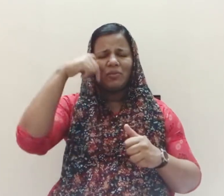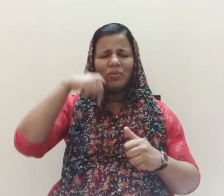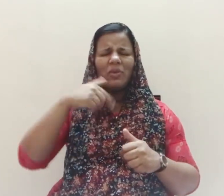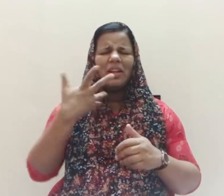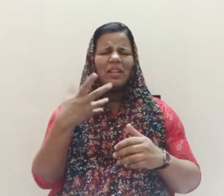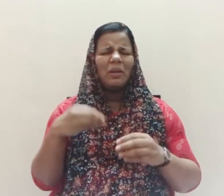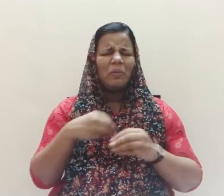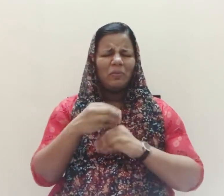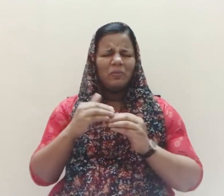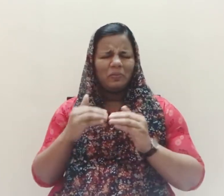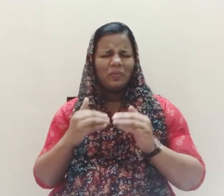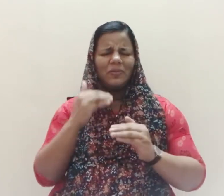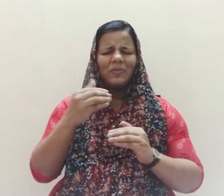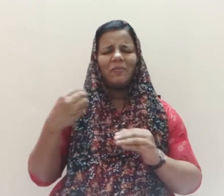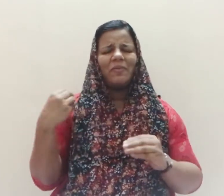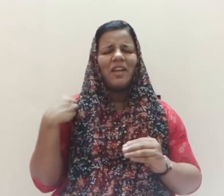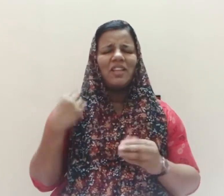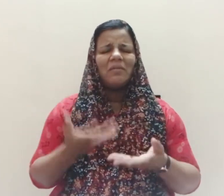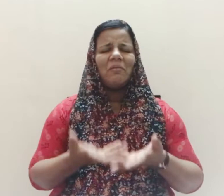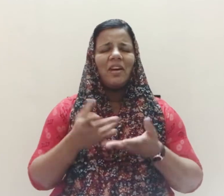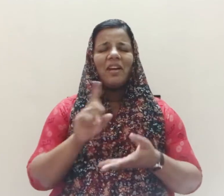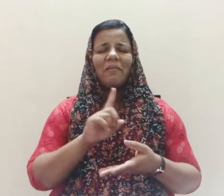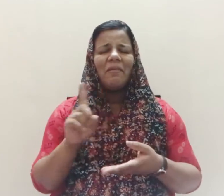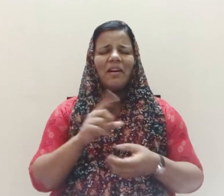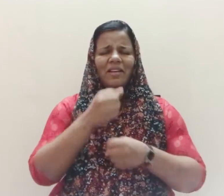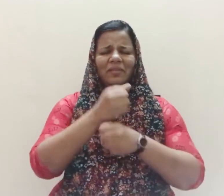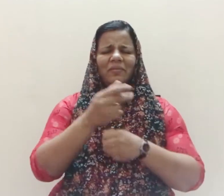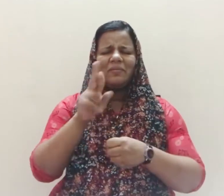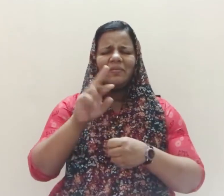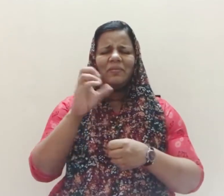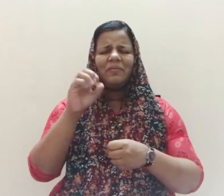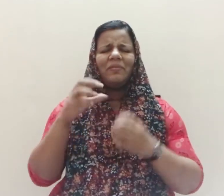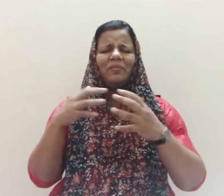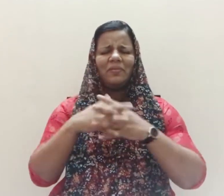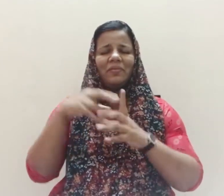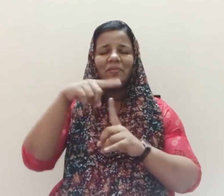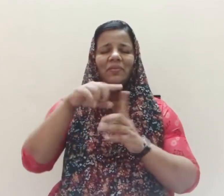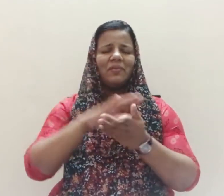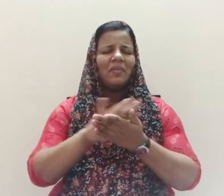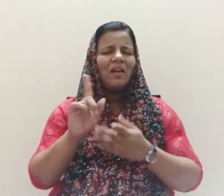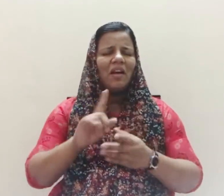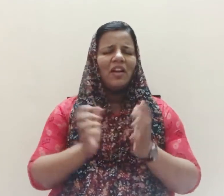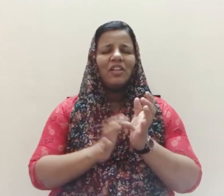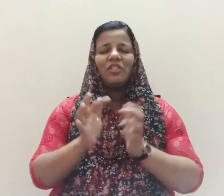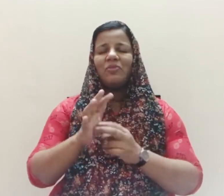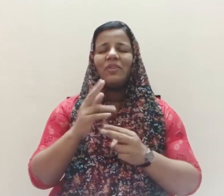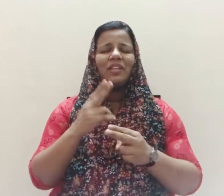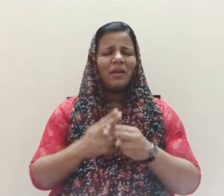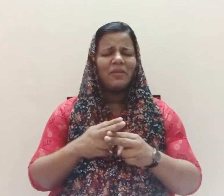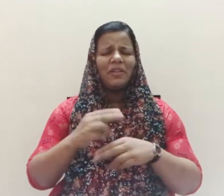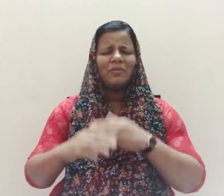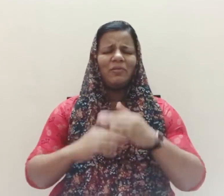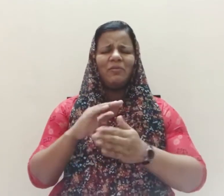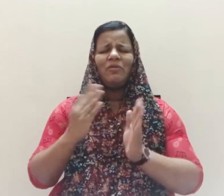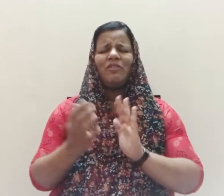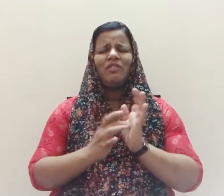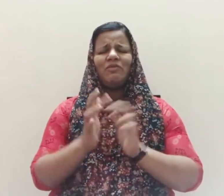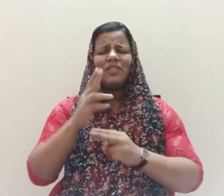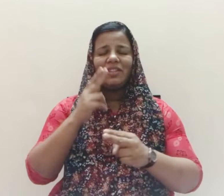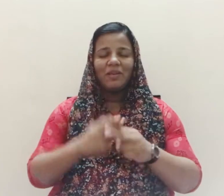വരുന്ന രോഗത്തിൽ അവൻ ഭാരപ്പെട്ടിരിക്കുന്നവർക്ക് വേണ്ടി പ്രാർത്ഥിക്കുക. സ്വർഗത്തിനും ഭൂമിക്കും നാഥനായ യേശു ക്രിസ്തുവിൻ്റെ നാമത്തിൽ ആ കണ്ണ് സൗഖ്യമാകട്ടെ,